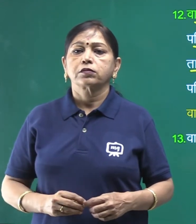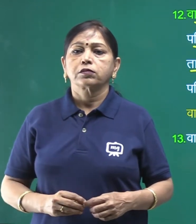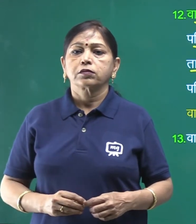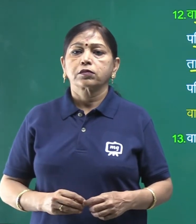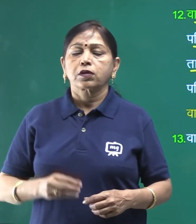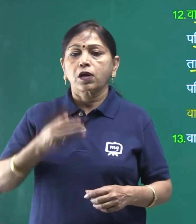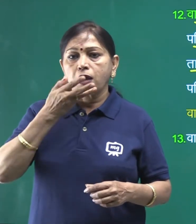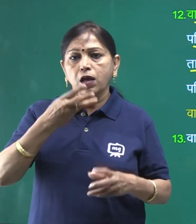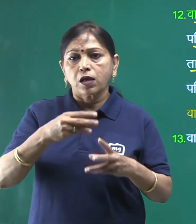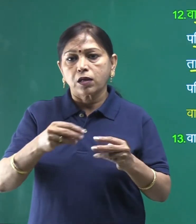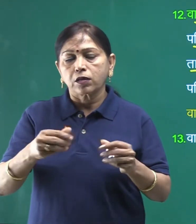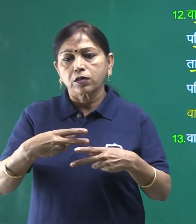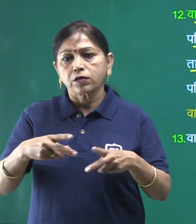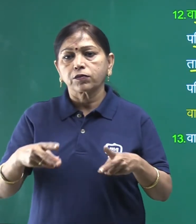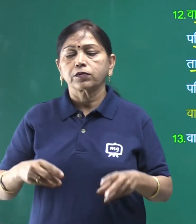द्रव के